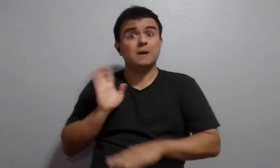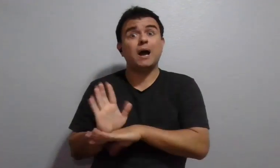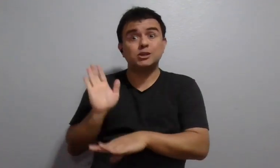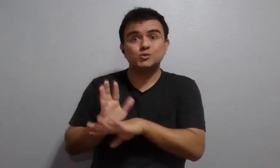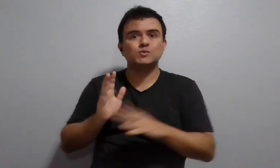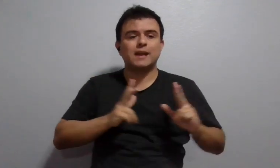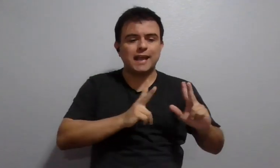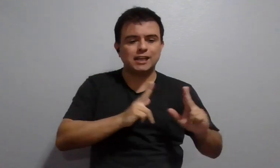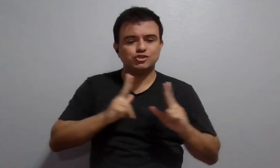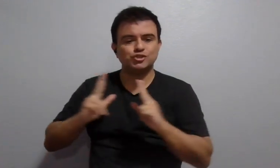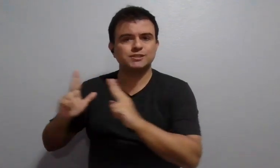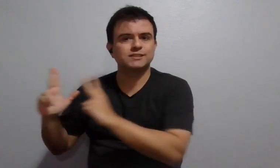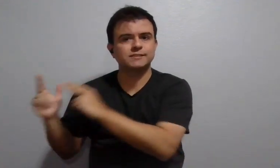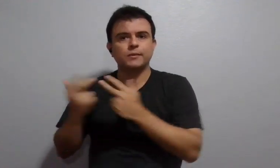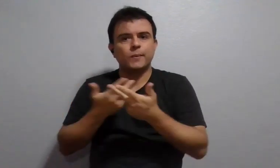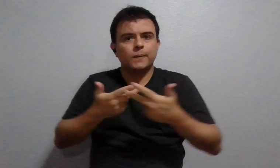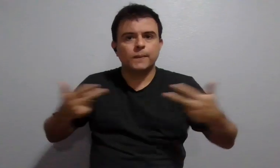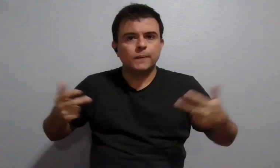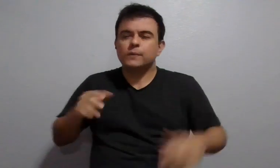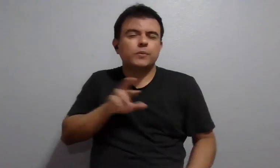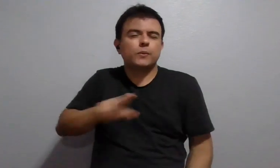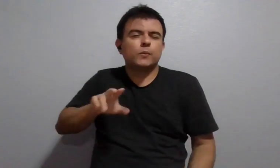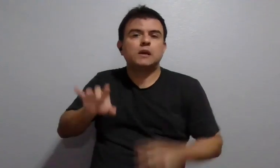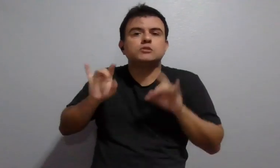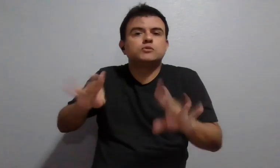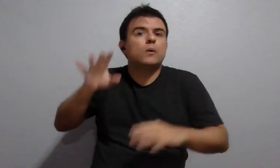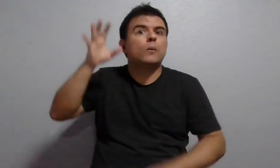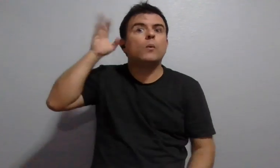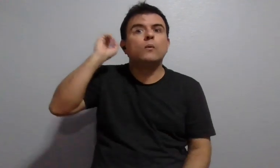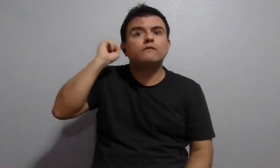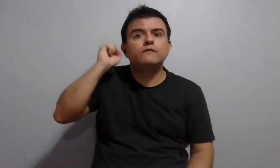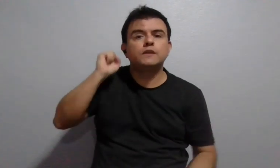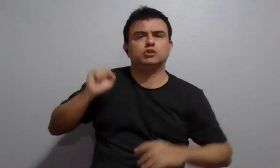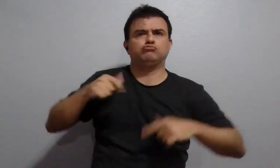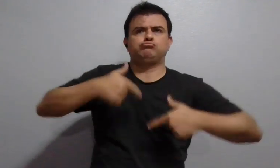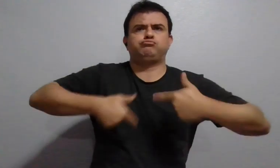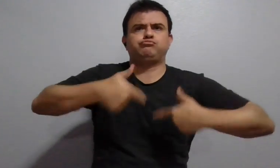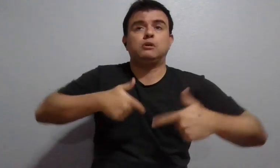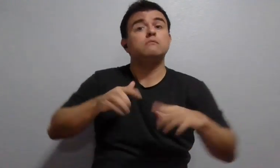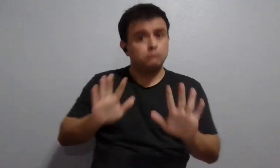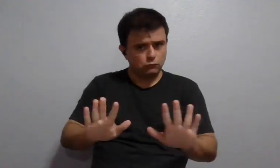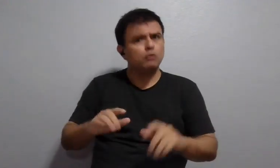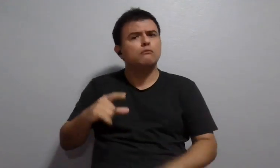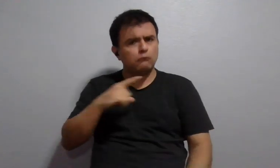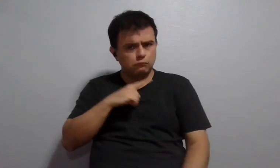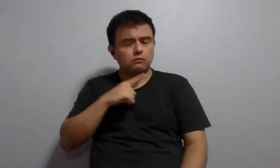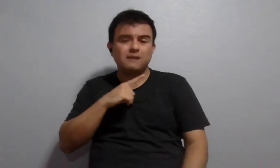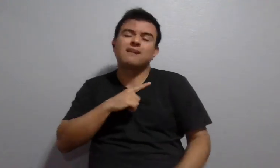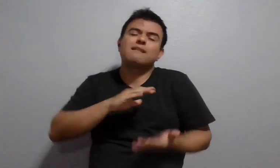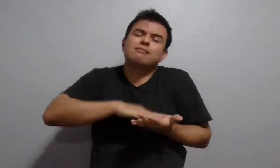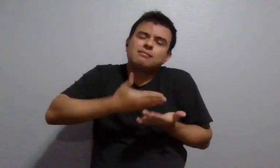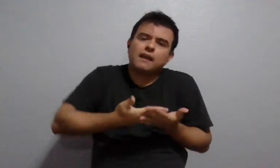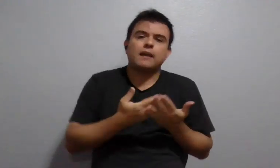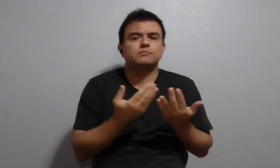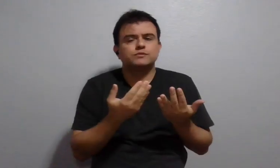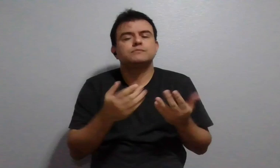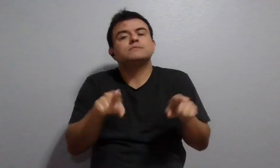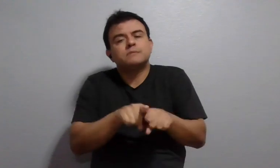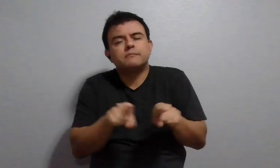então não são apenas intérpretes ouvintes que estão colaborando, a gente tem intérpretes que estão traduzindo também